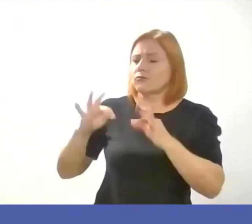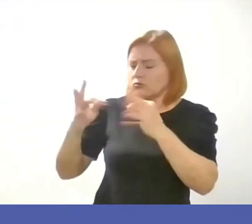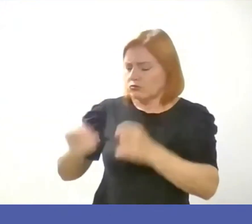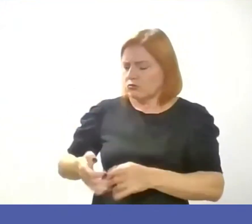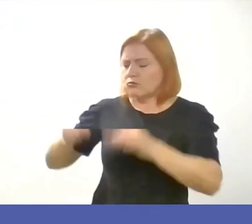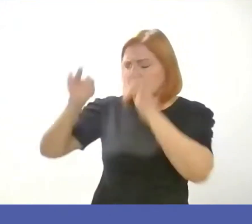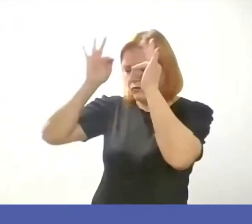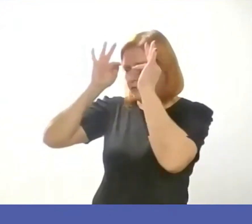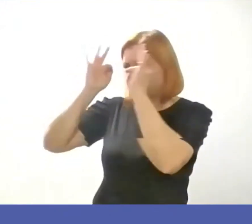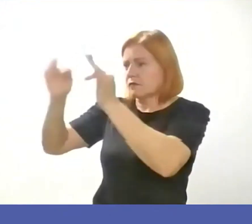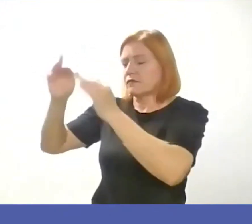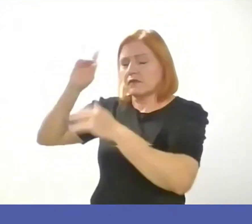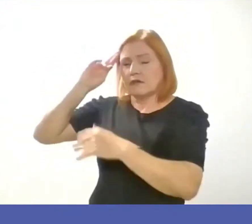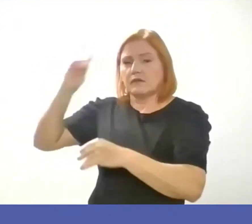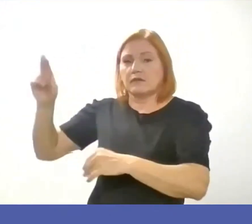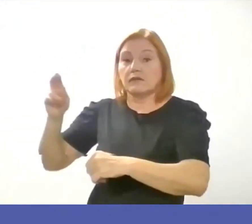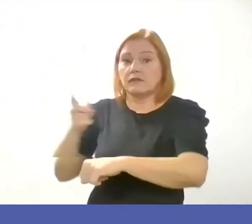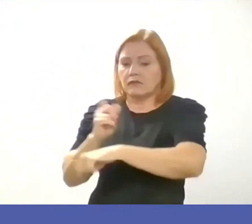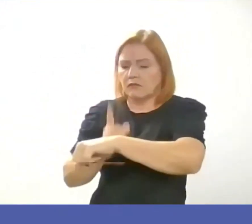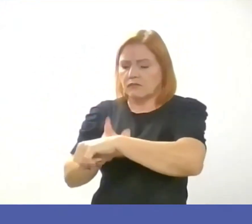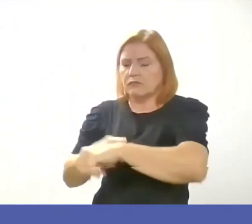no seu tempo, é ou não é?